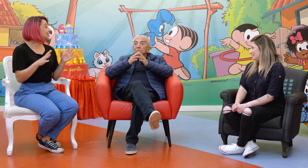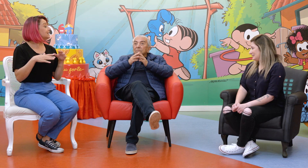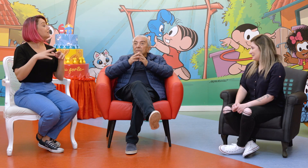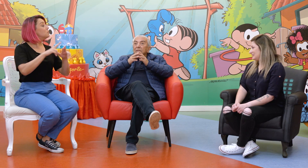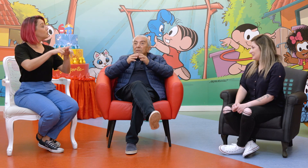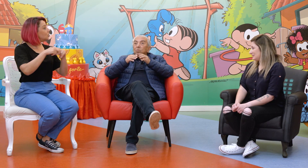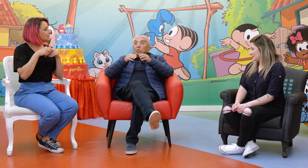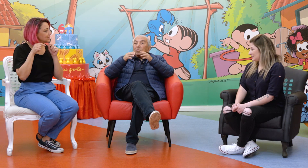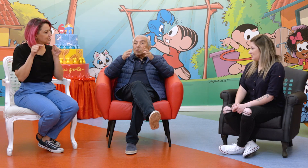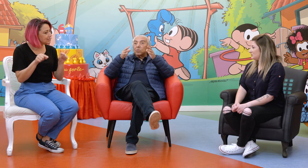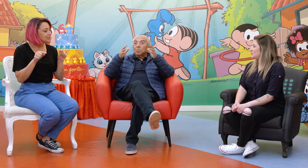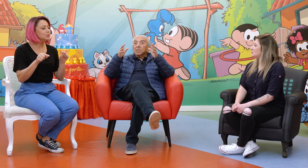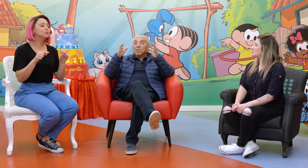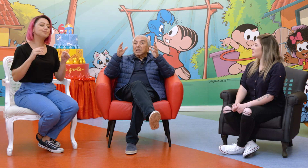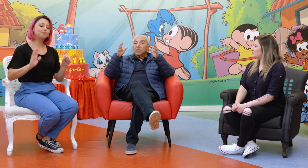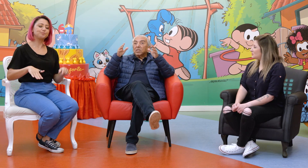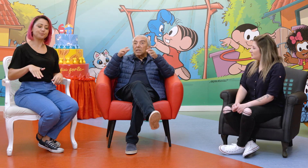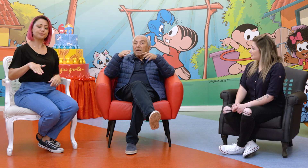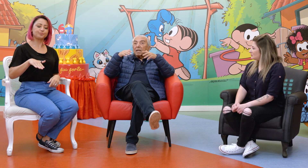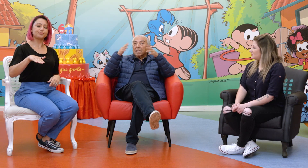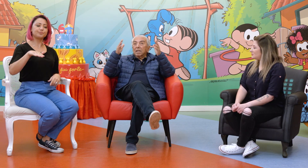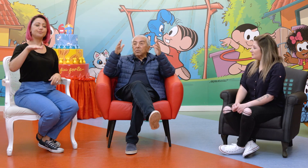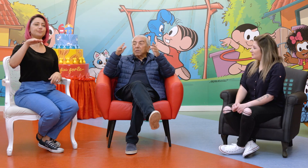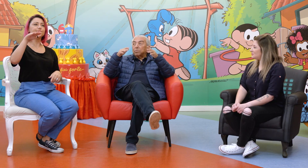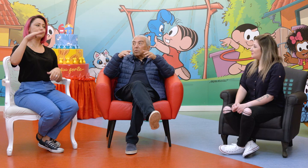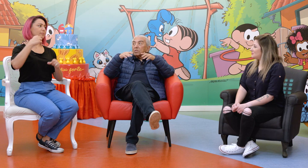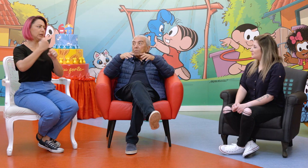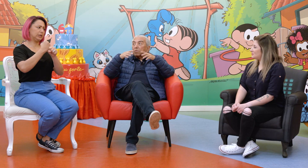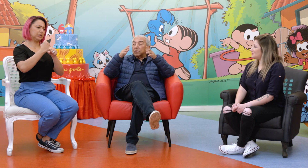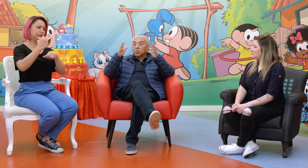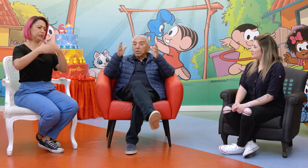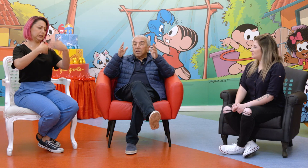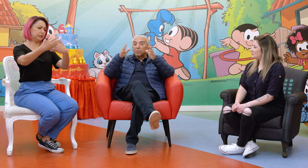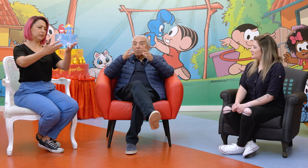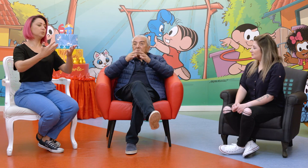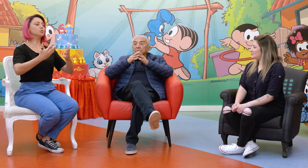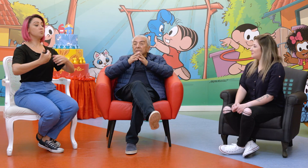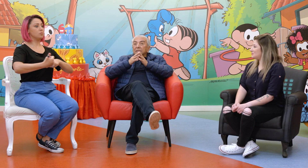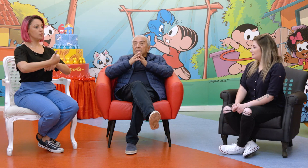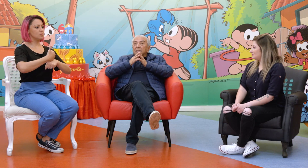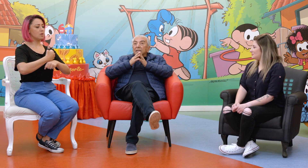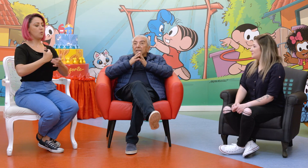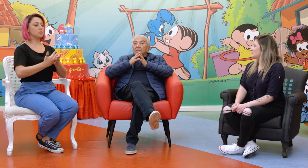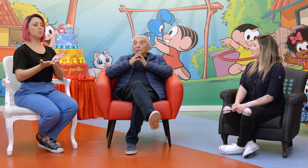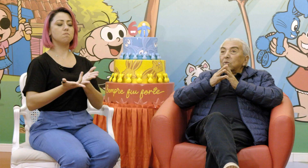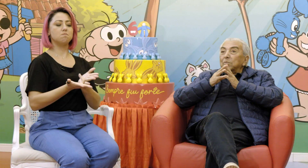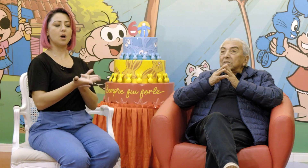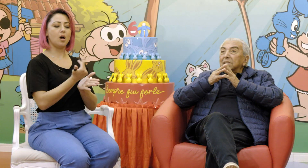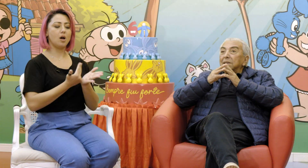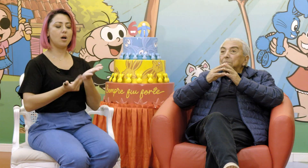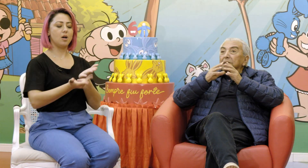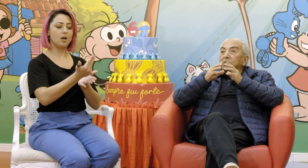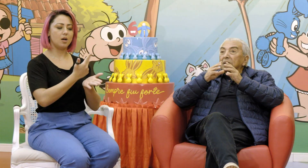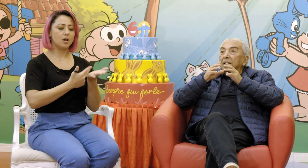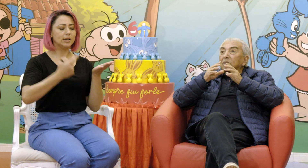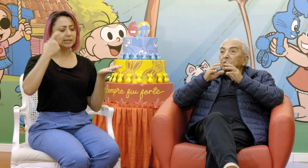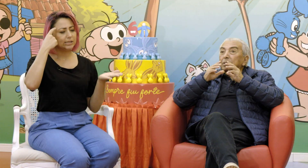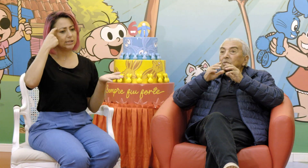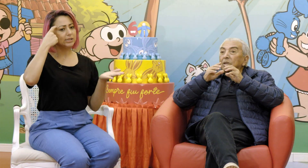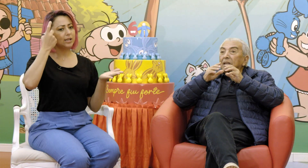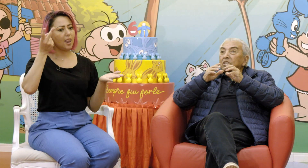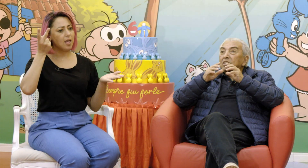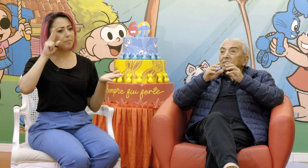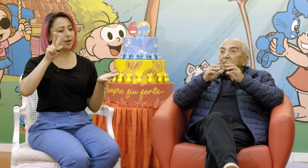isso, quando eu comecei a desenhar, anos depois, a profissional, eu comecei a pensar